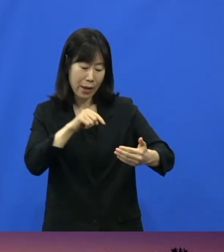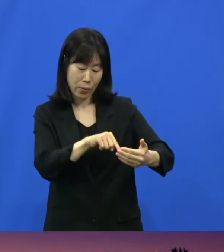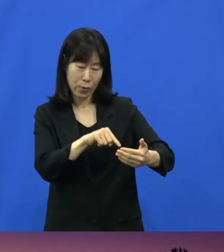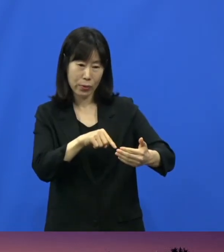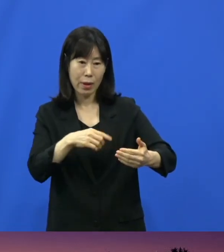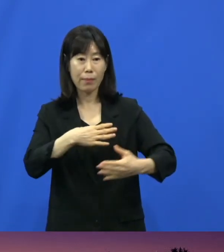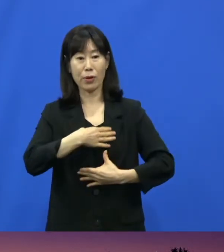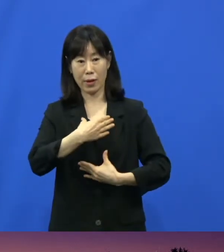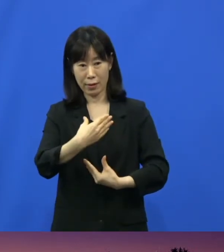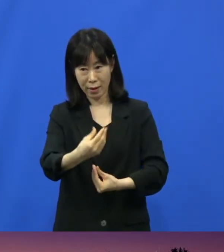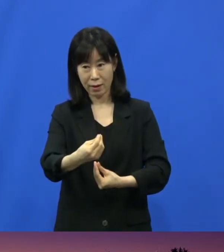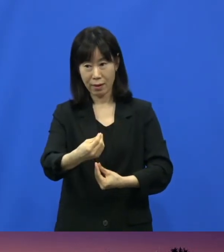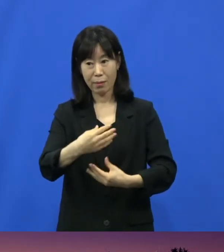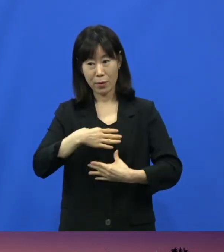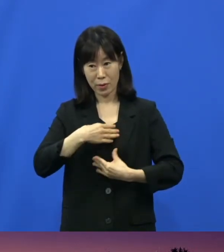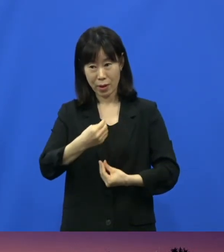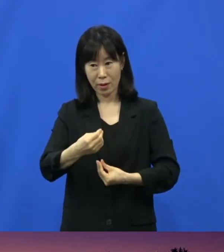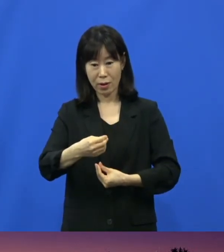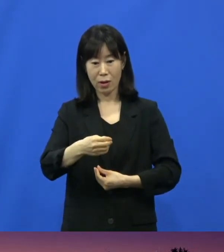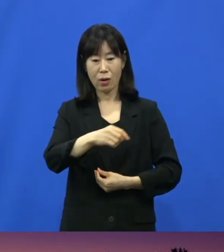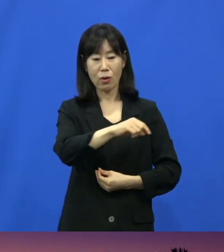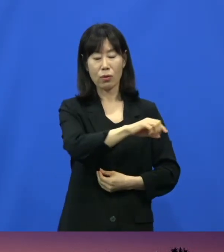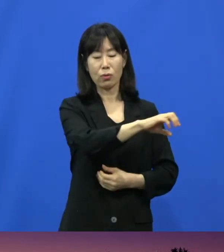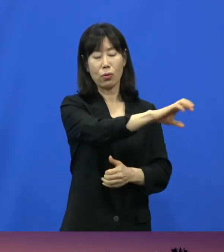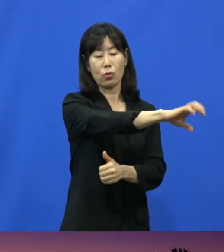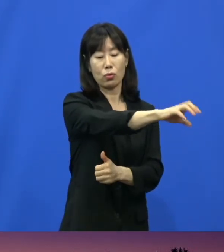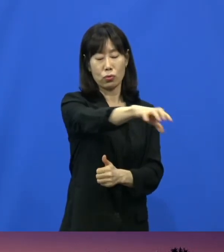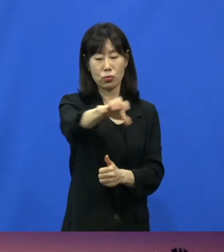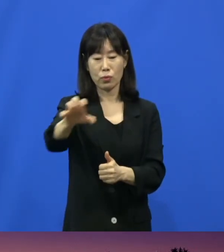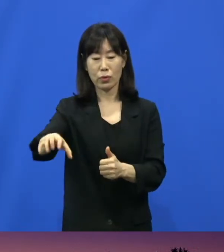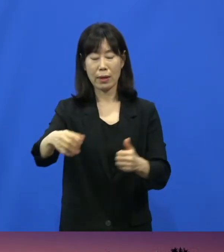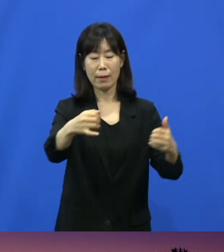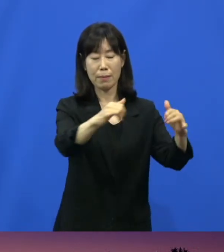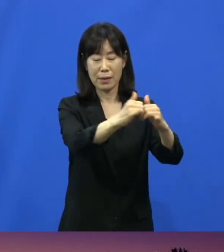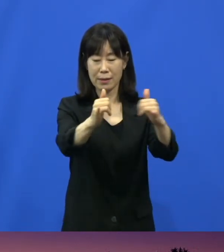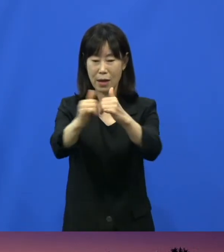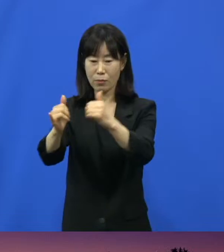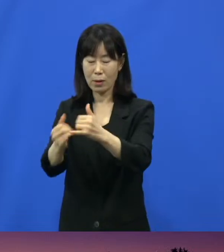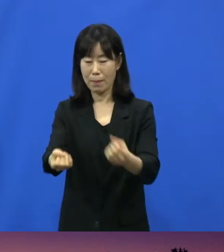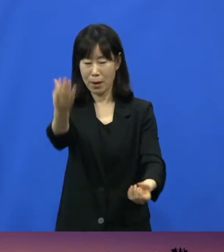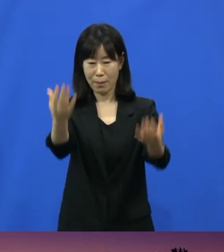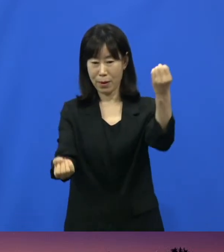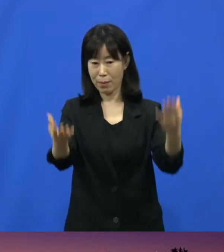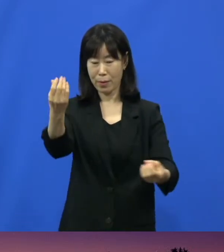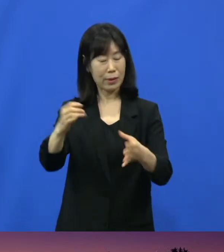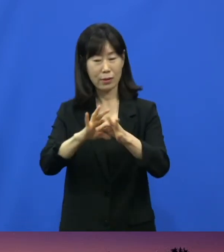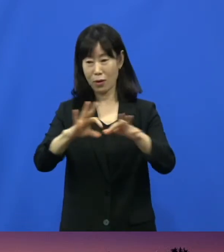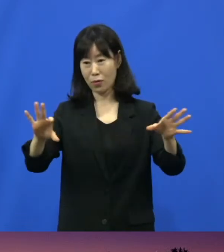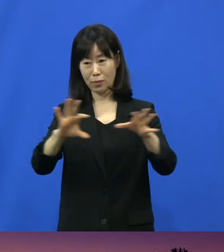뭐 포탄과 주변의 싸움과 아무 상관이 없어. 그냥 엄마의 품 그 자체가 평안이에요.